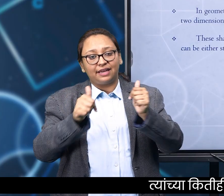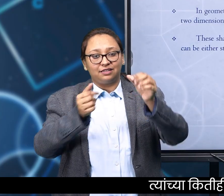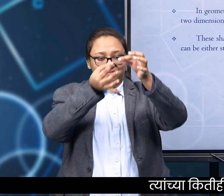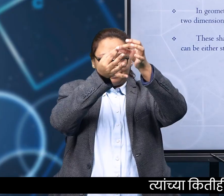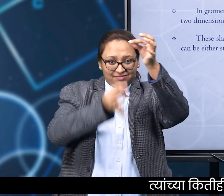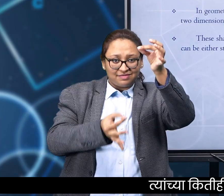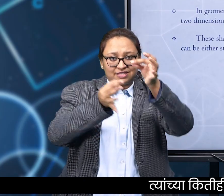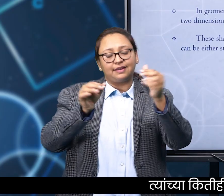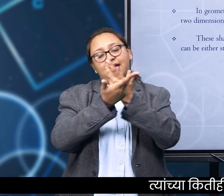असू शकतात.